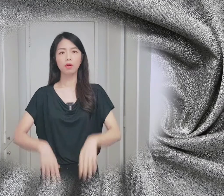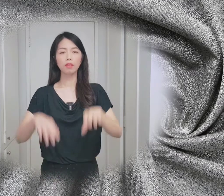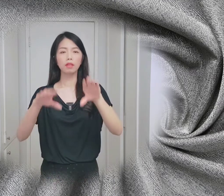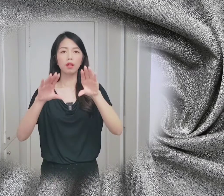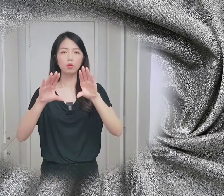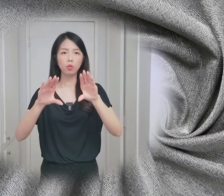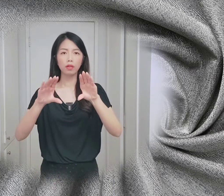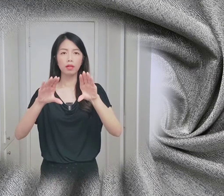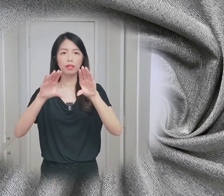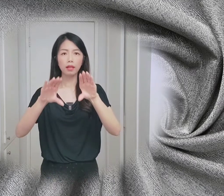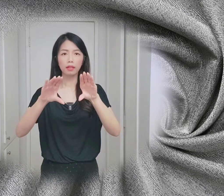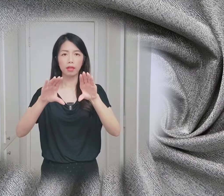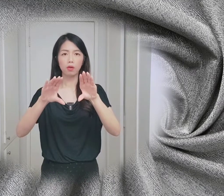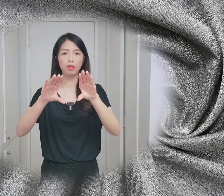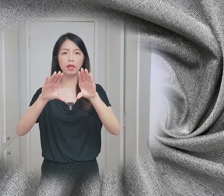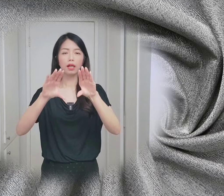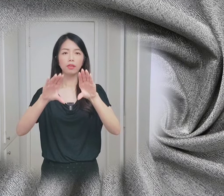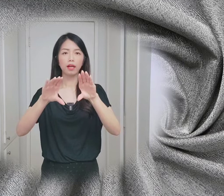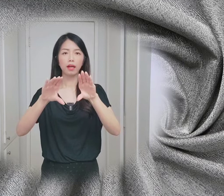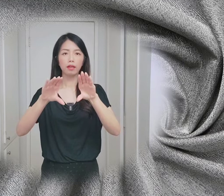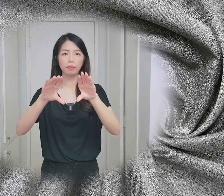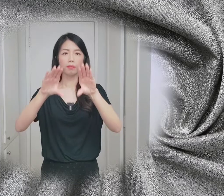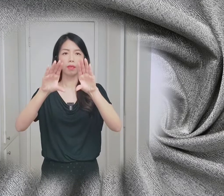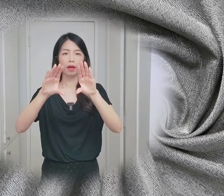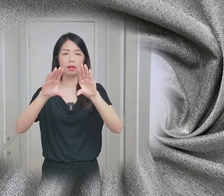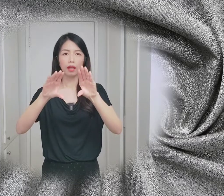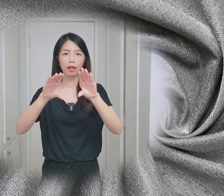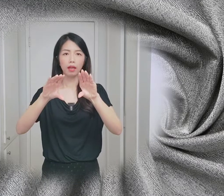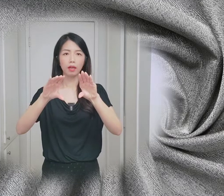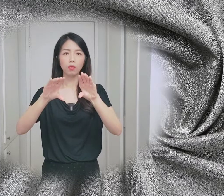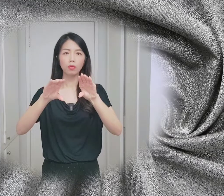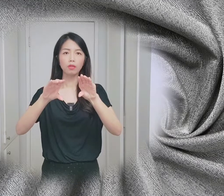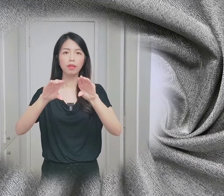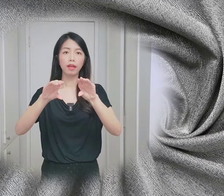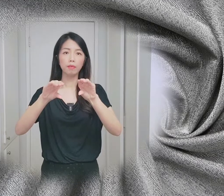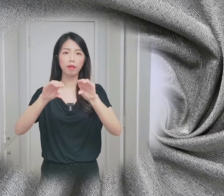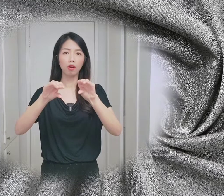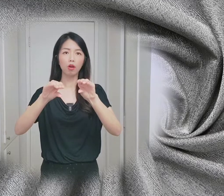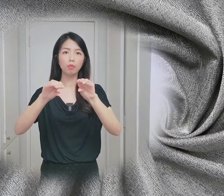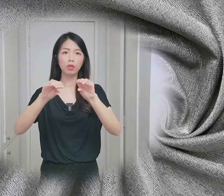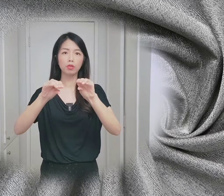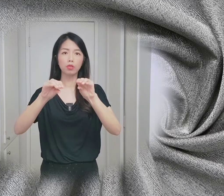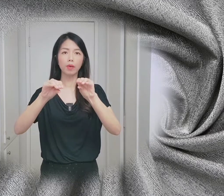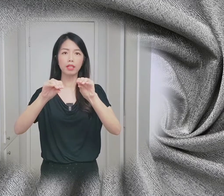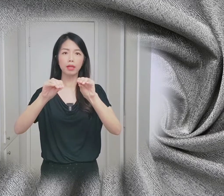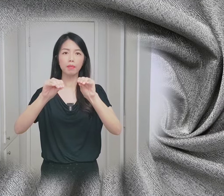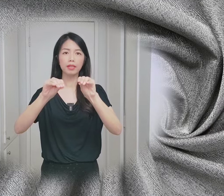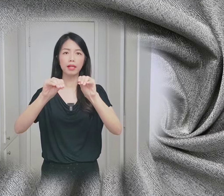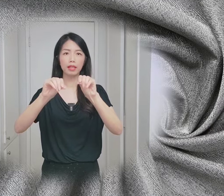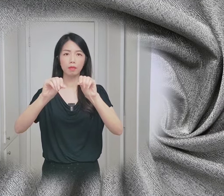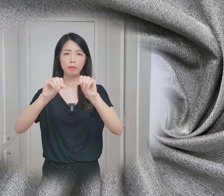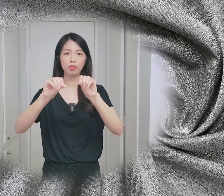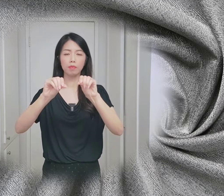하는 뜻의 수어는 손을 이 상태에서 시작하셨다가 그대로 천천히 내리면서 붙여주시고